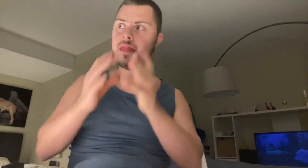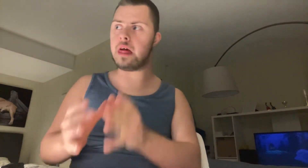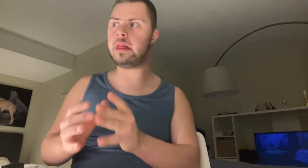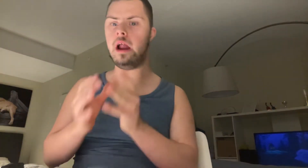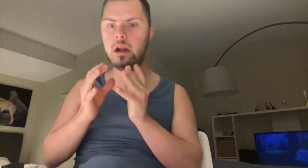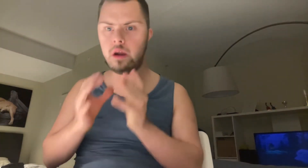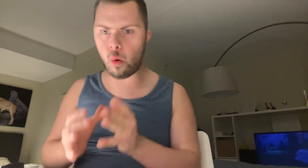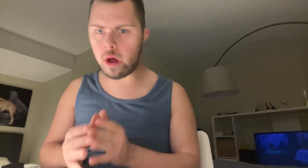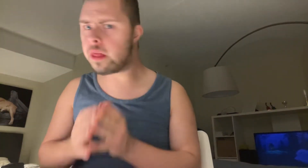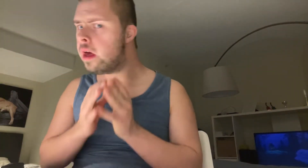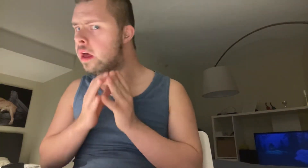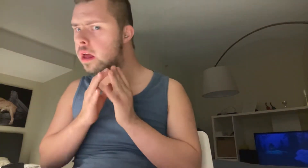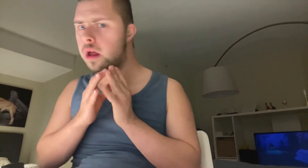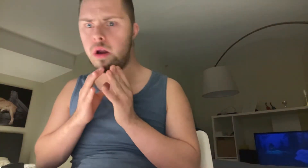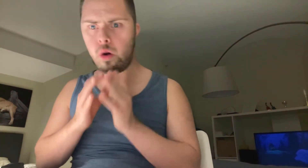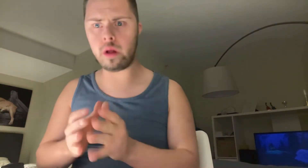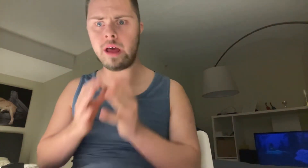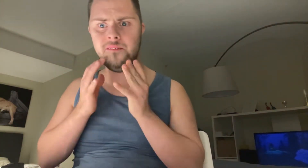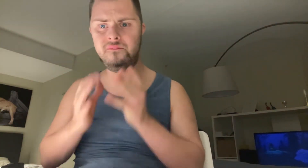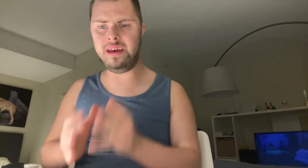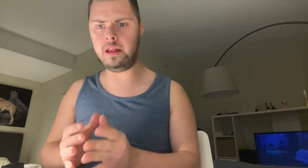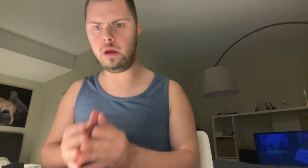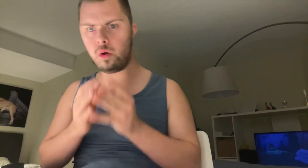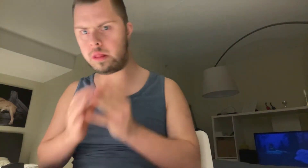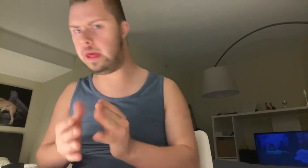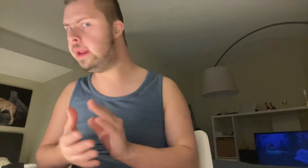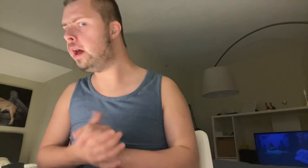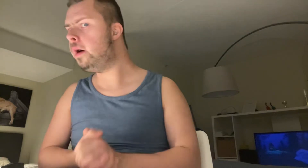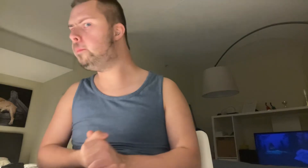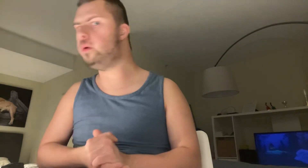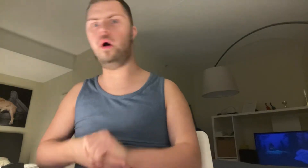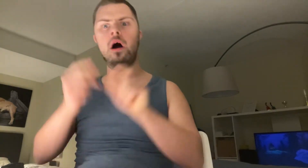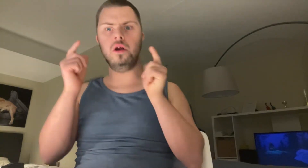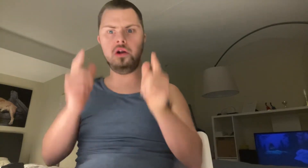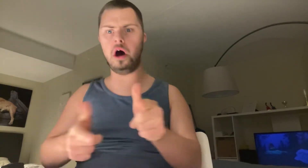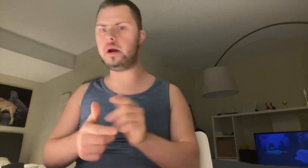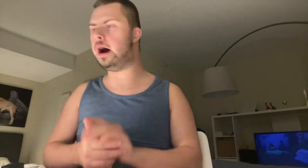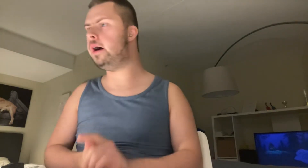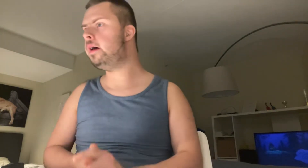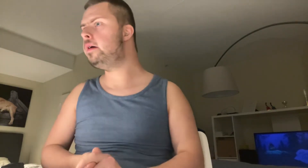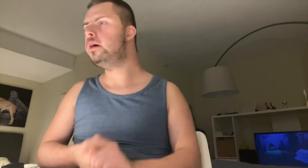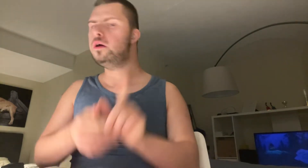nästa låt video till på lördag.